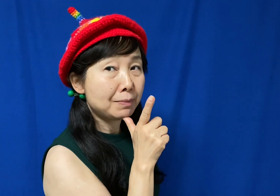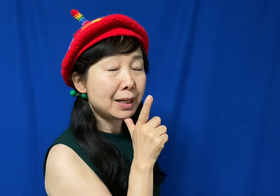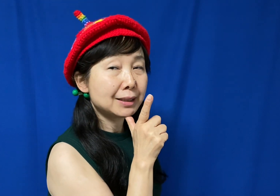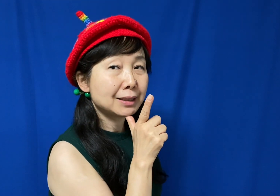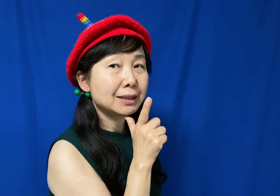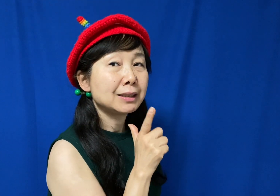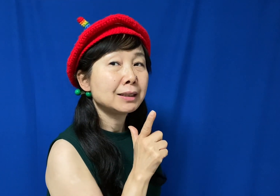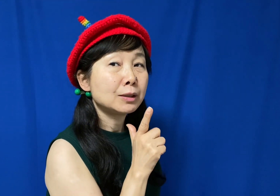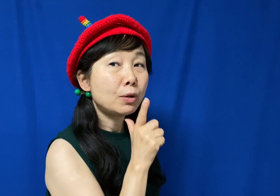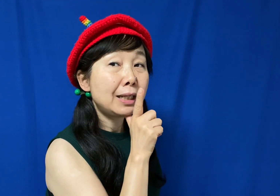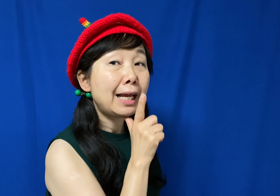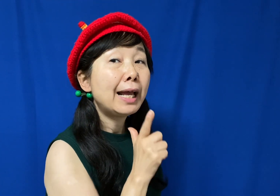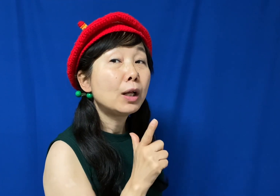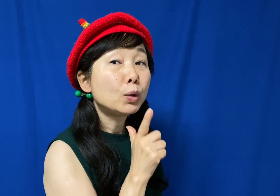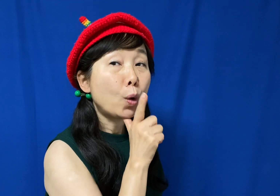。これで徳、